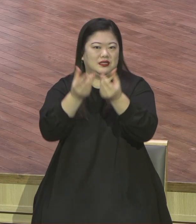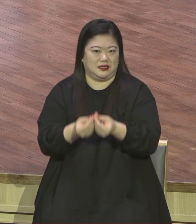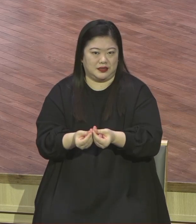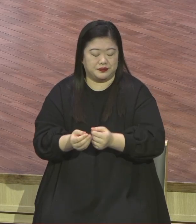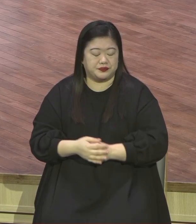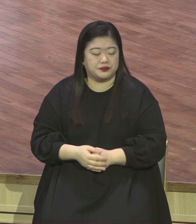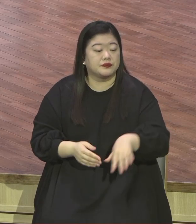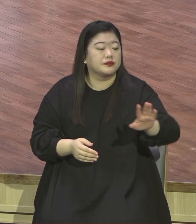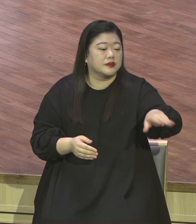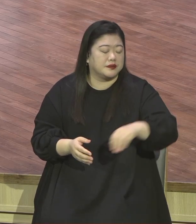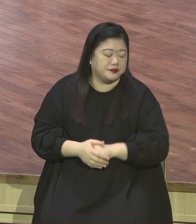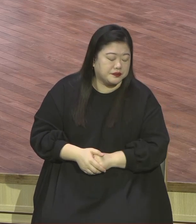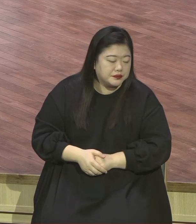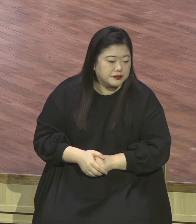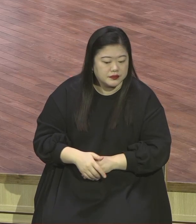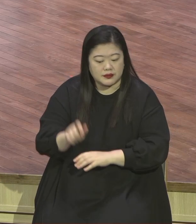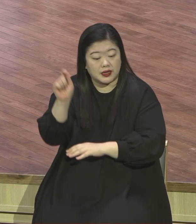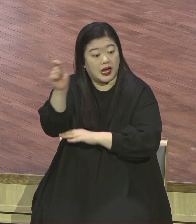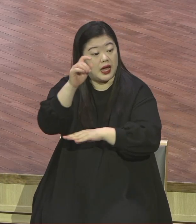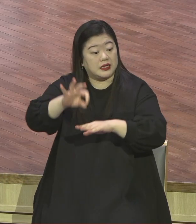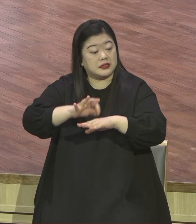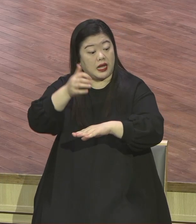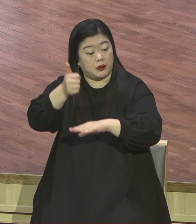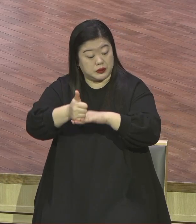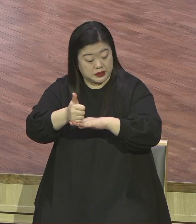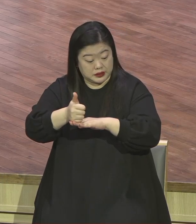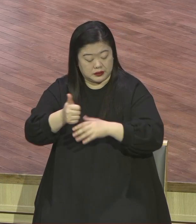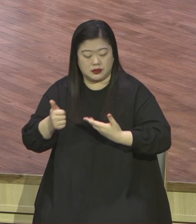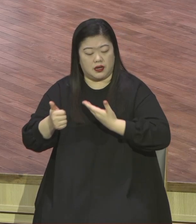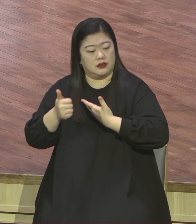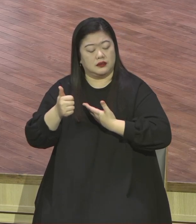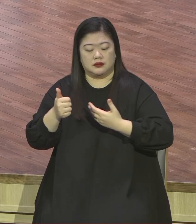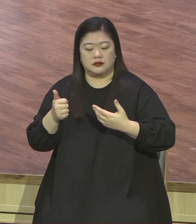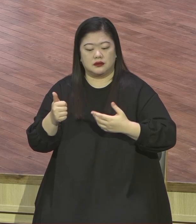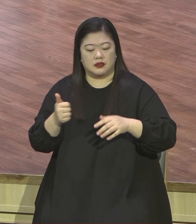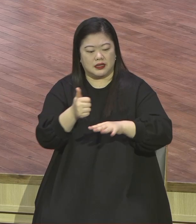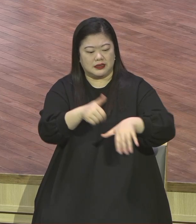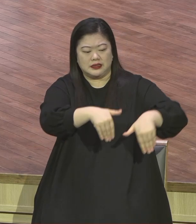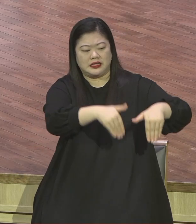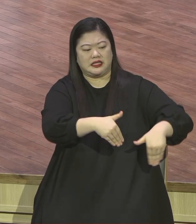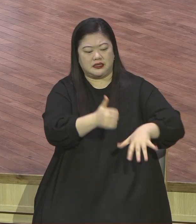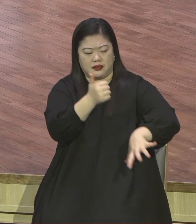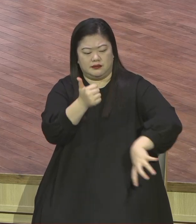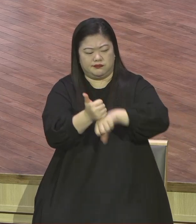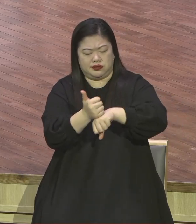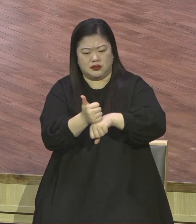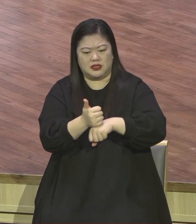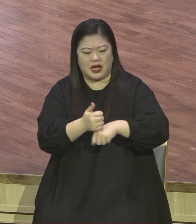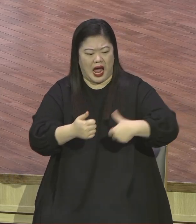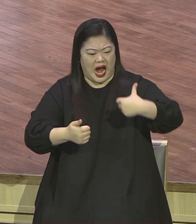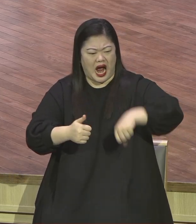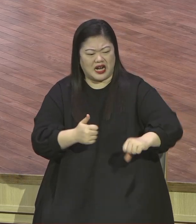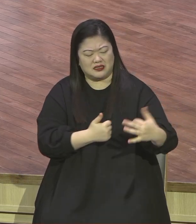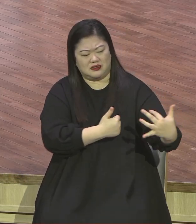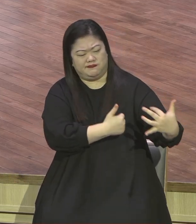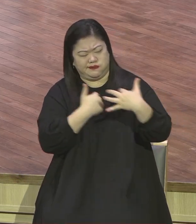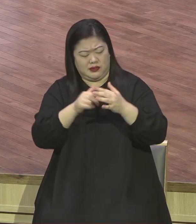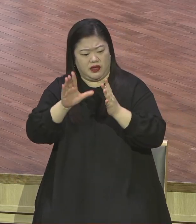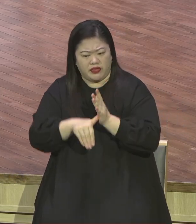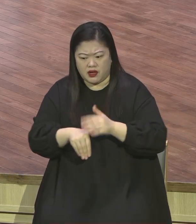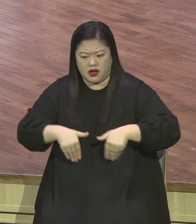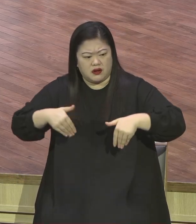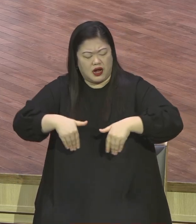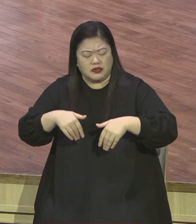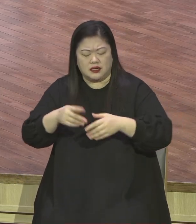따위시 자기를 따른 자들과 함께 도망자 신세가 되어서 도망을 그렇게 할 때 먹지를